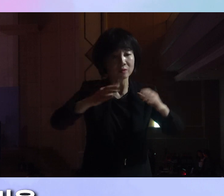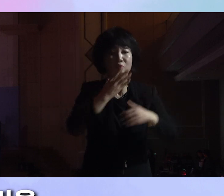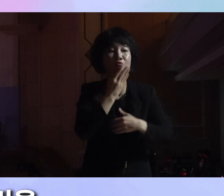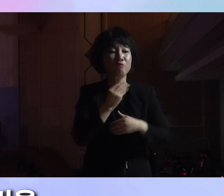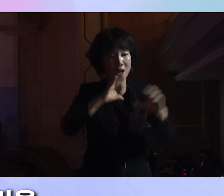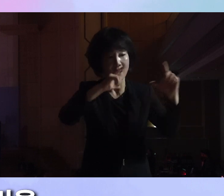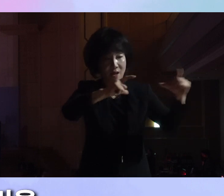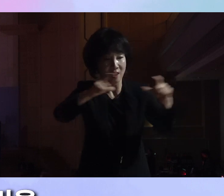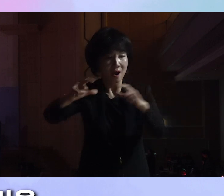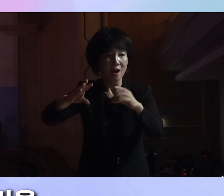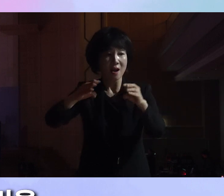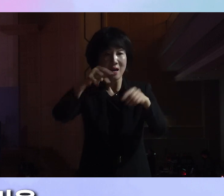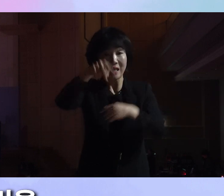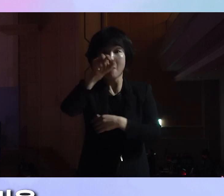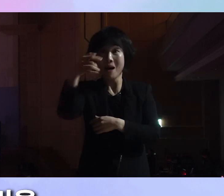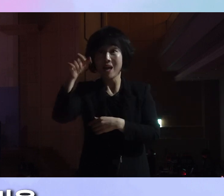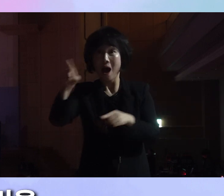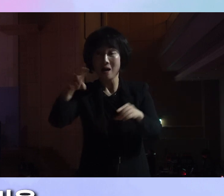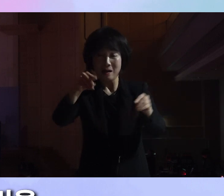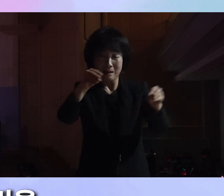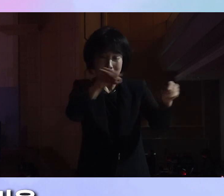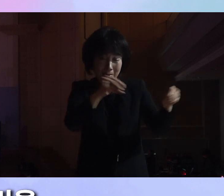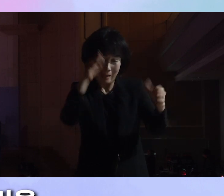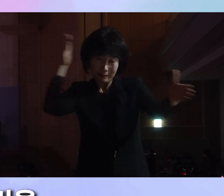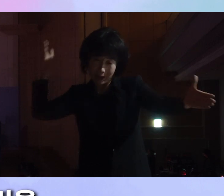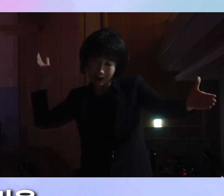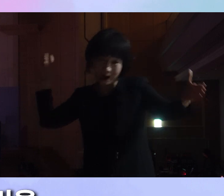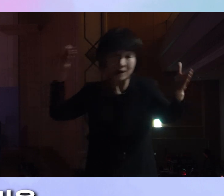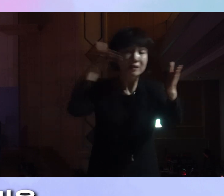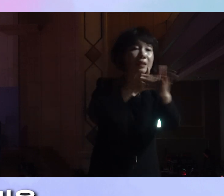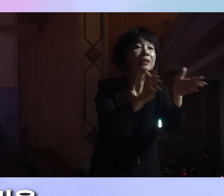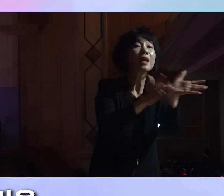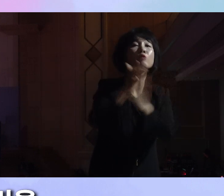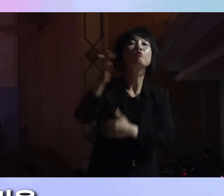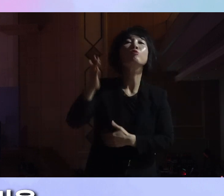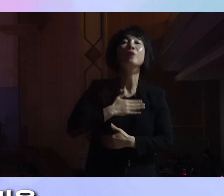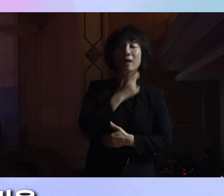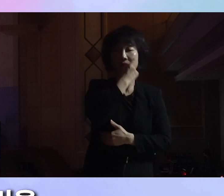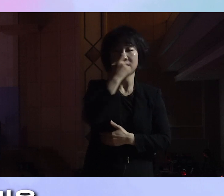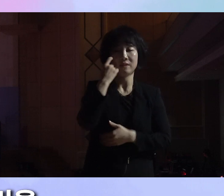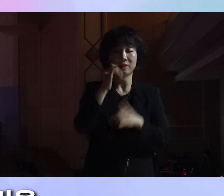유대와 사마리아와 땅끝까지 이르러 내 증인이 되리라.